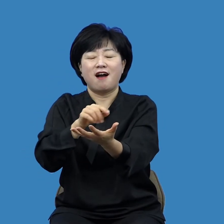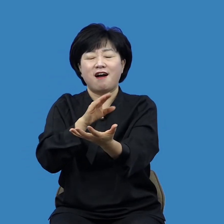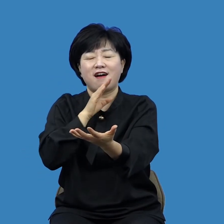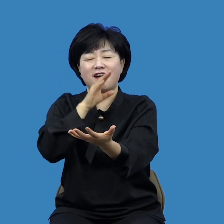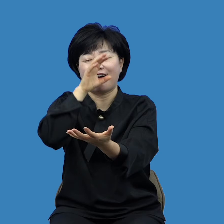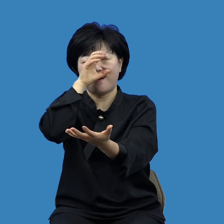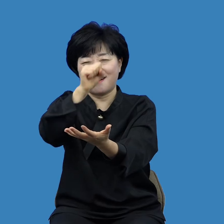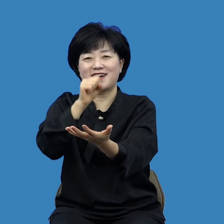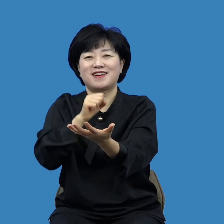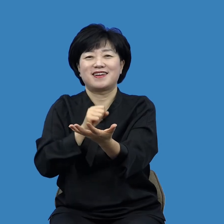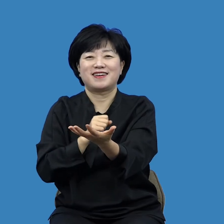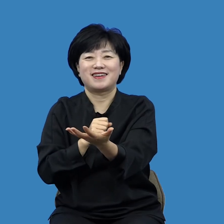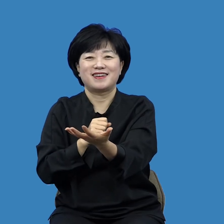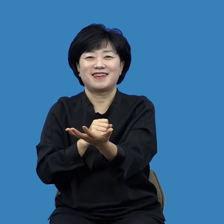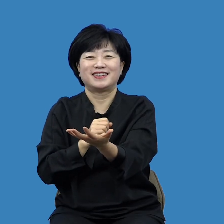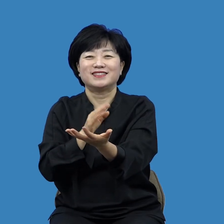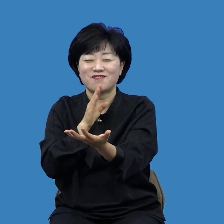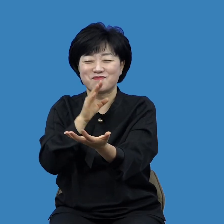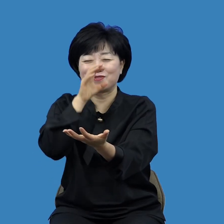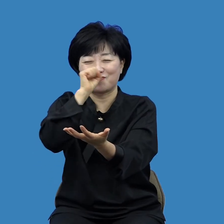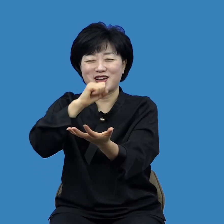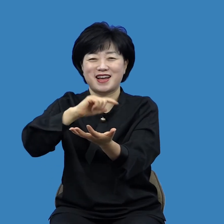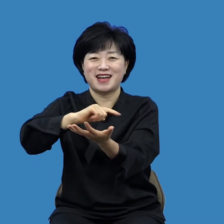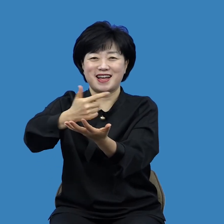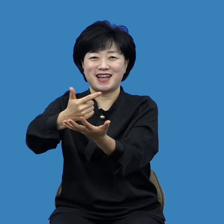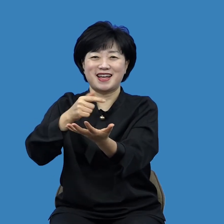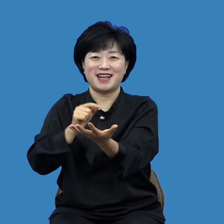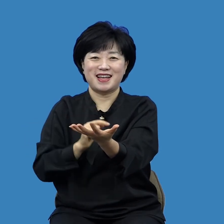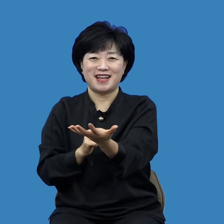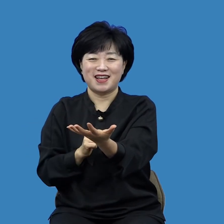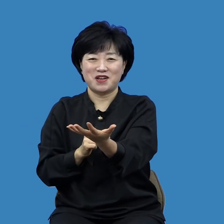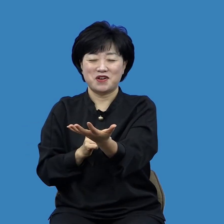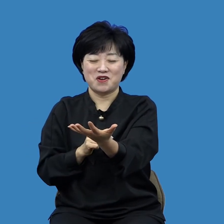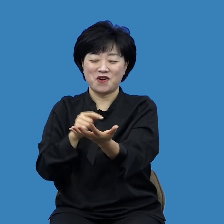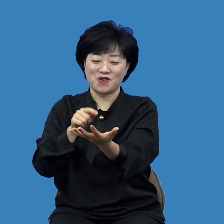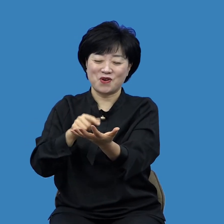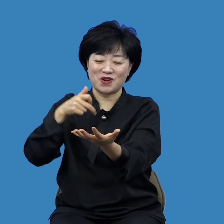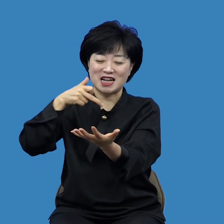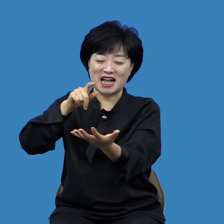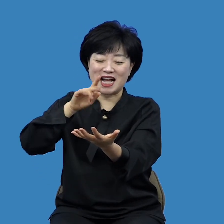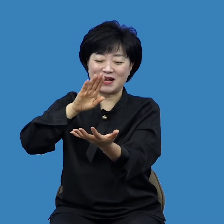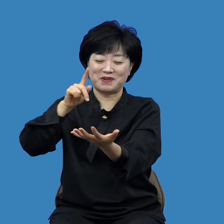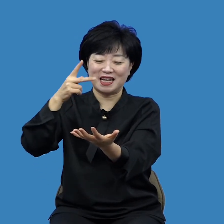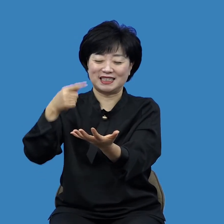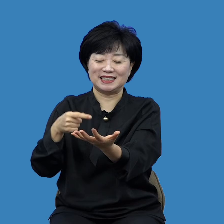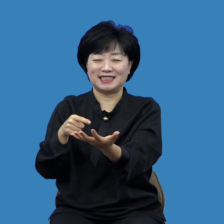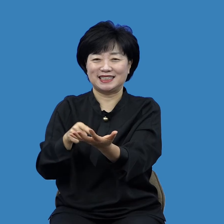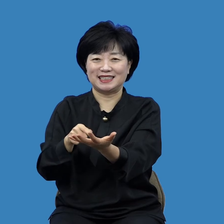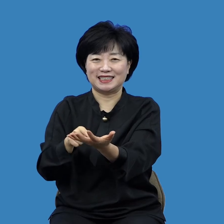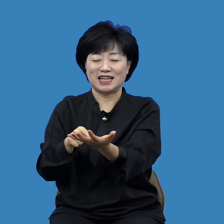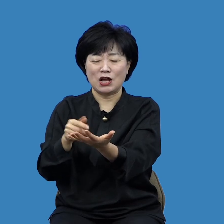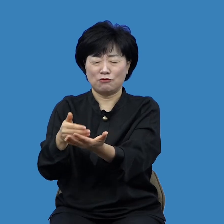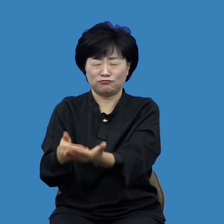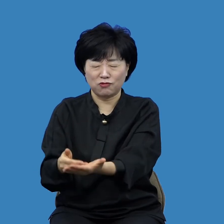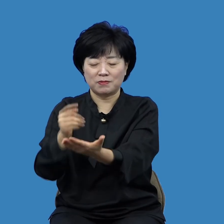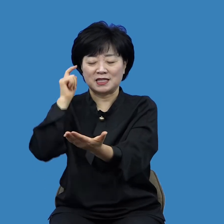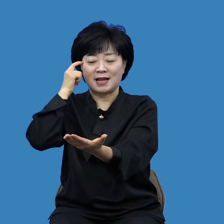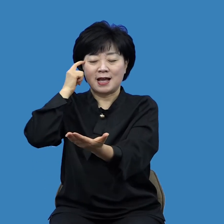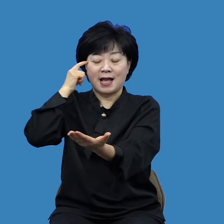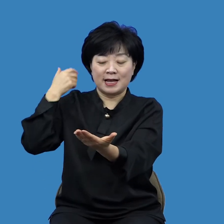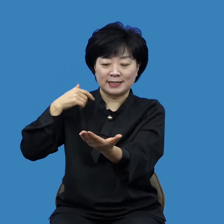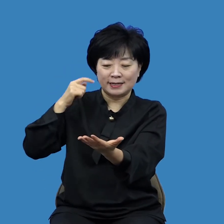좋아. 정말 좋아요. 그래서 제가 이거를 카바드하게 무겁게 생각한 거예요.